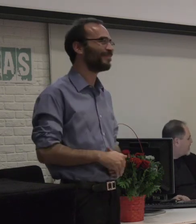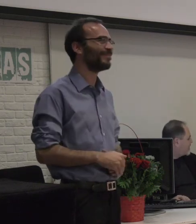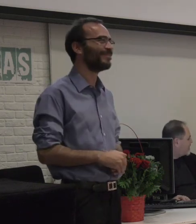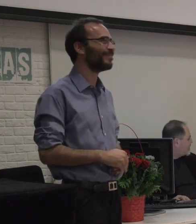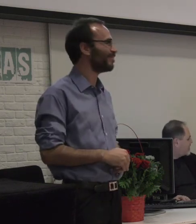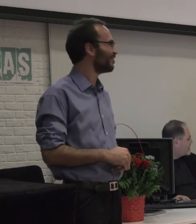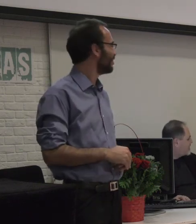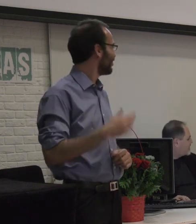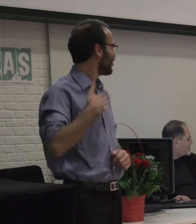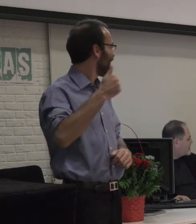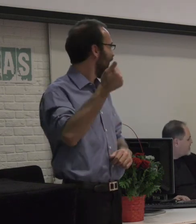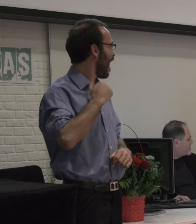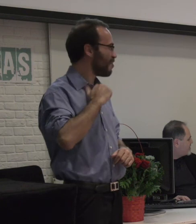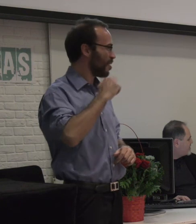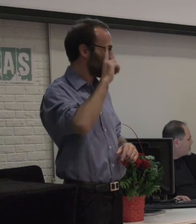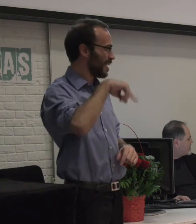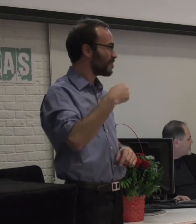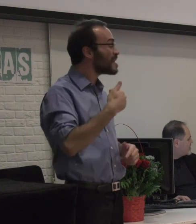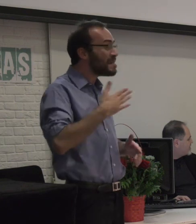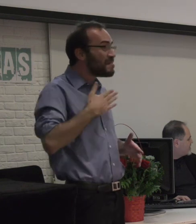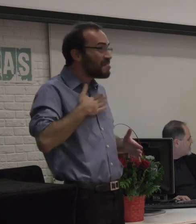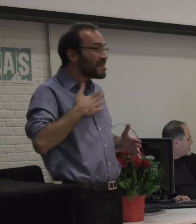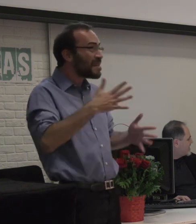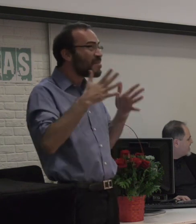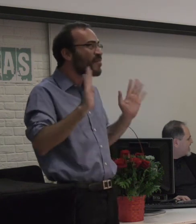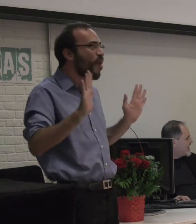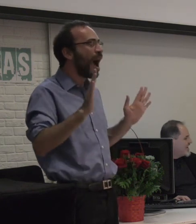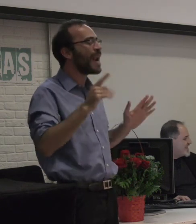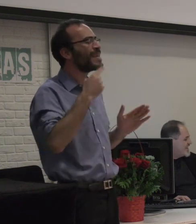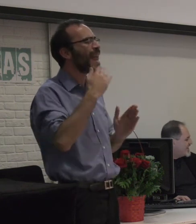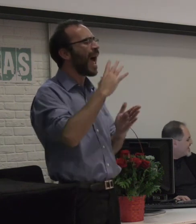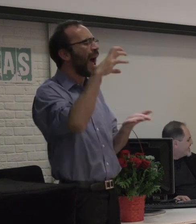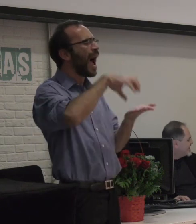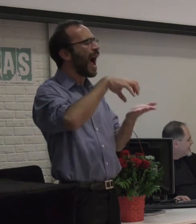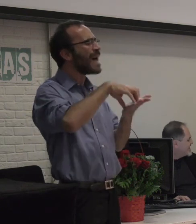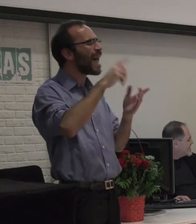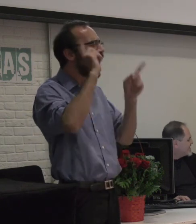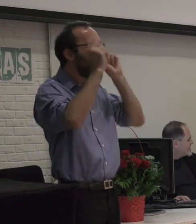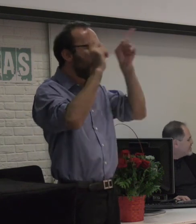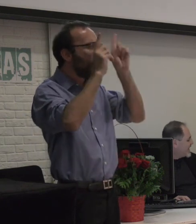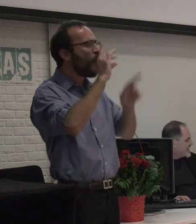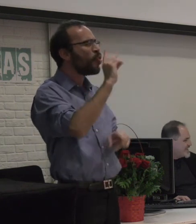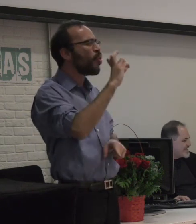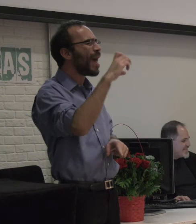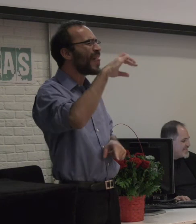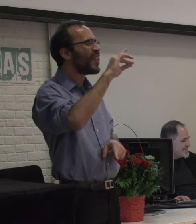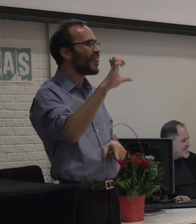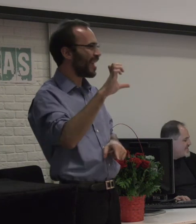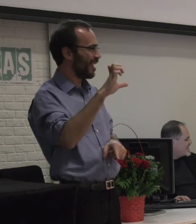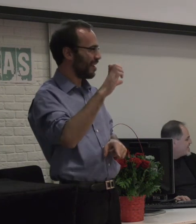Yo aprovecho para comentar mi preferido, La Casa del Duende. Aquí, si puedes comentarnos un poquito, porque